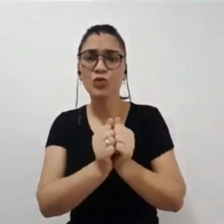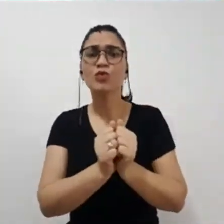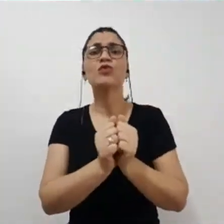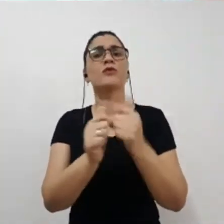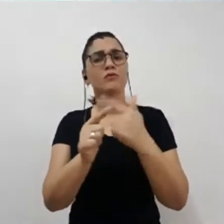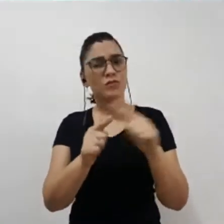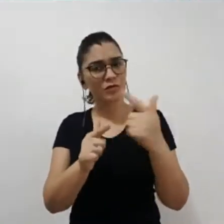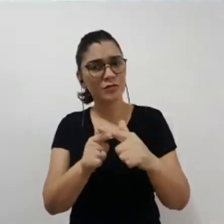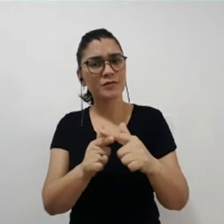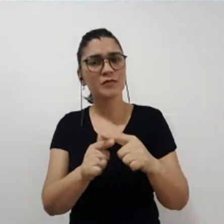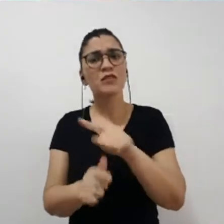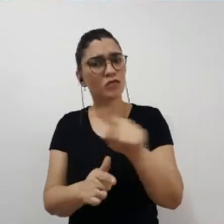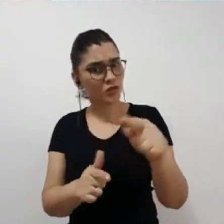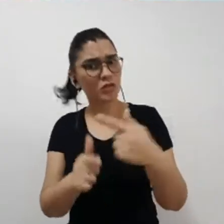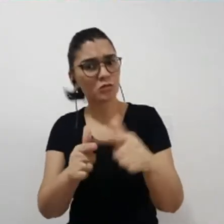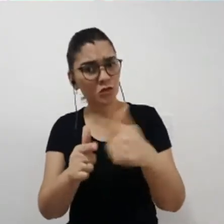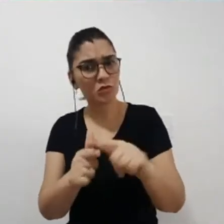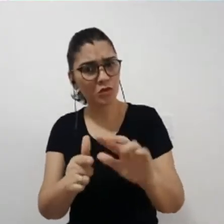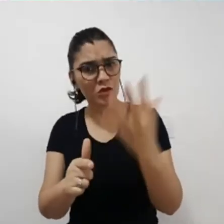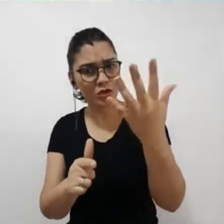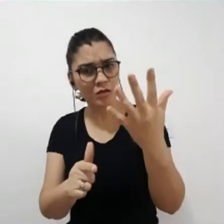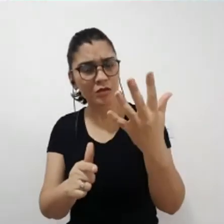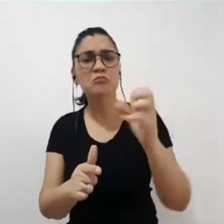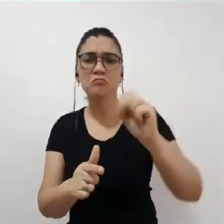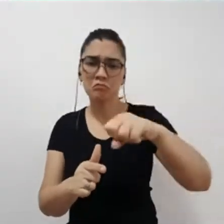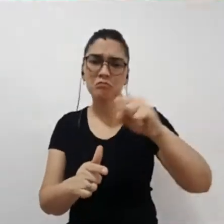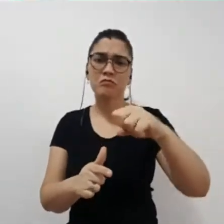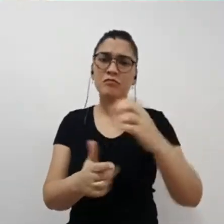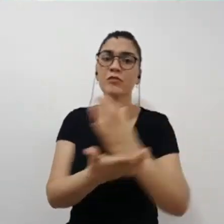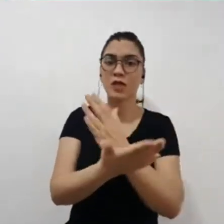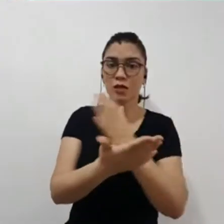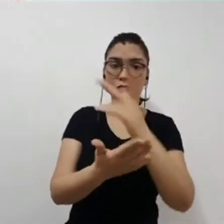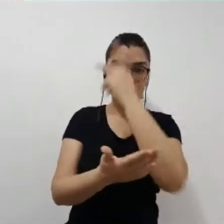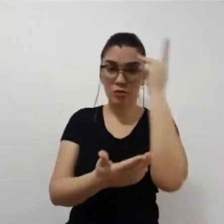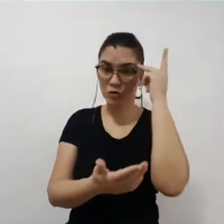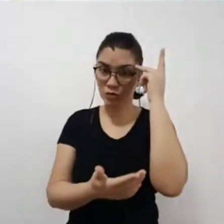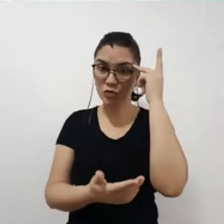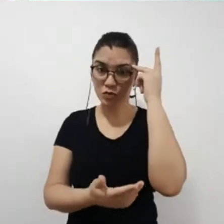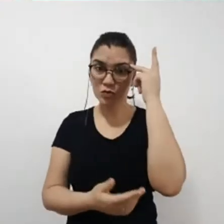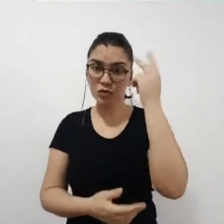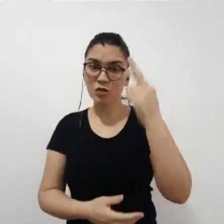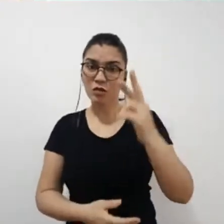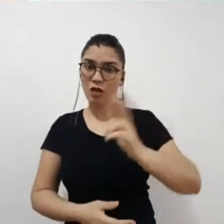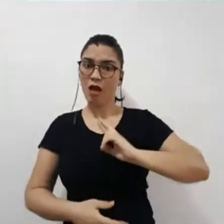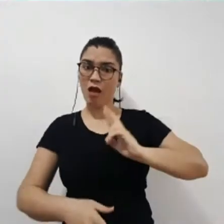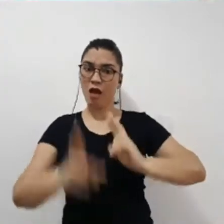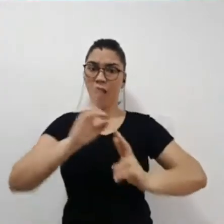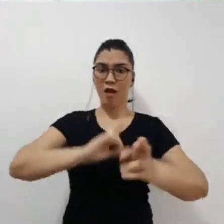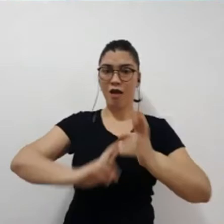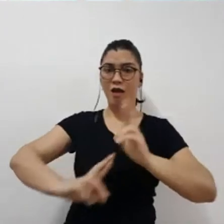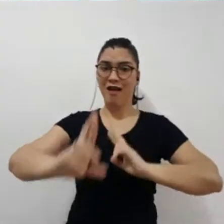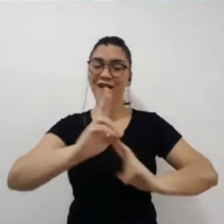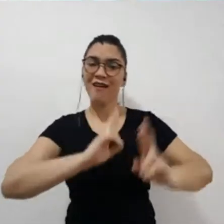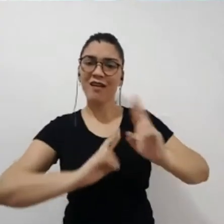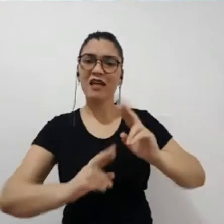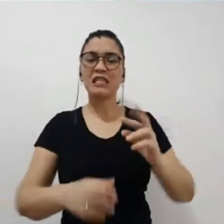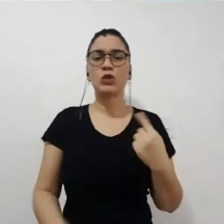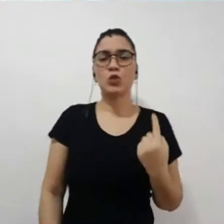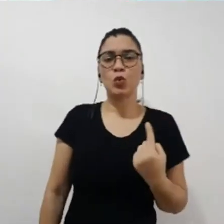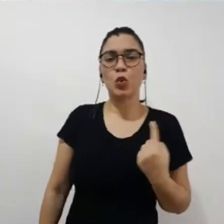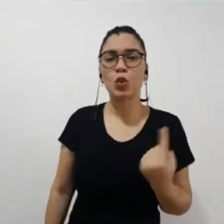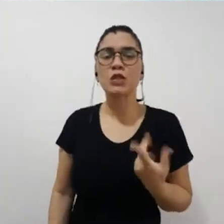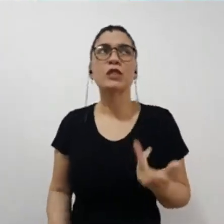tribulação? Estou, pastor. Eu vi que muitas pessoas estão passando por várias tribulações. Solidão, tentando controlar